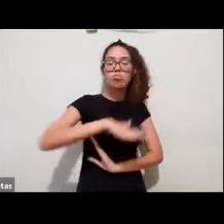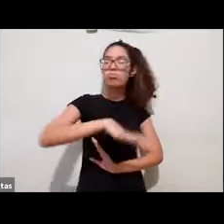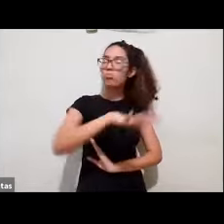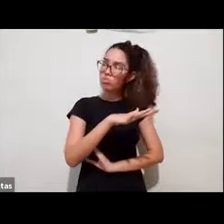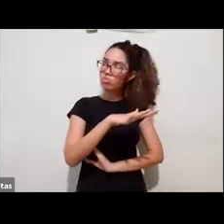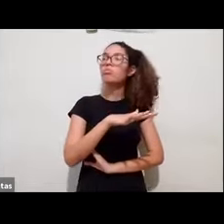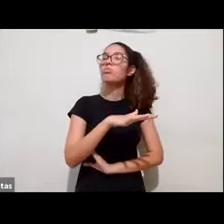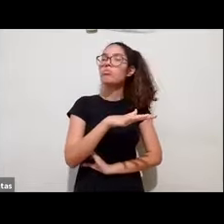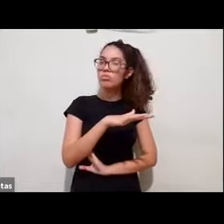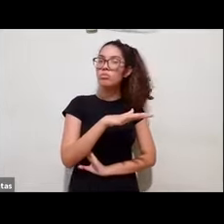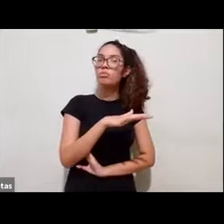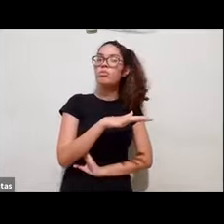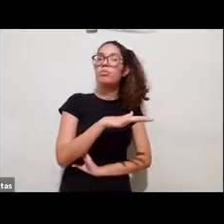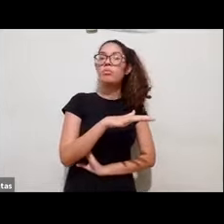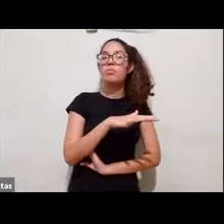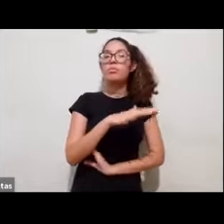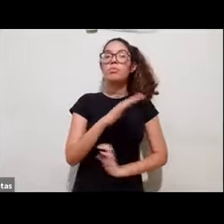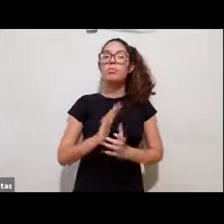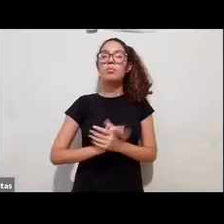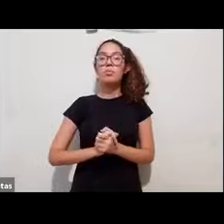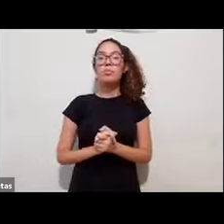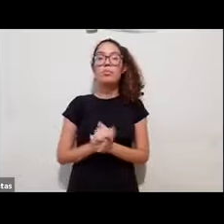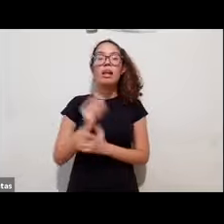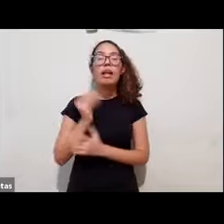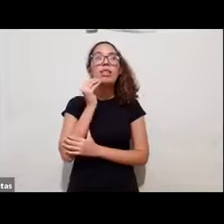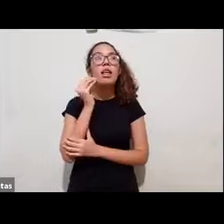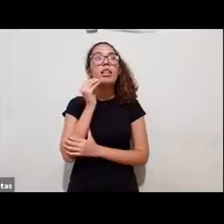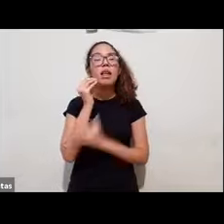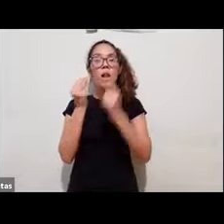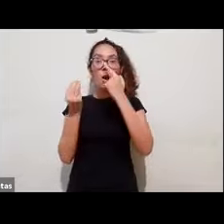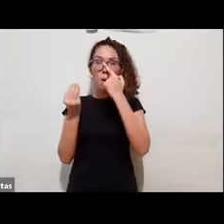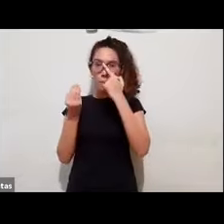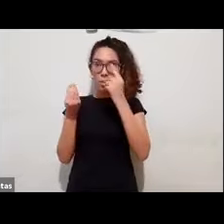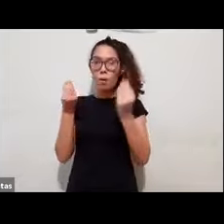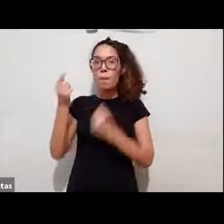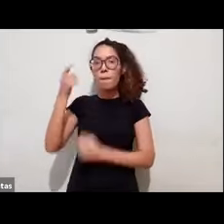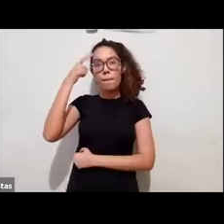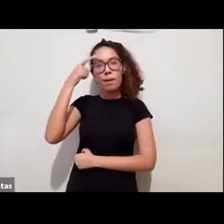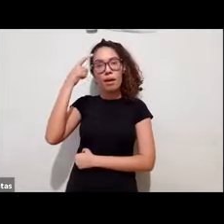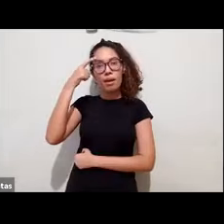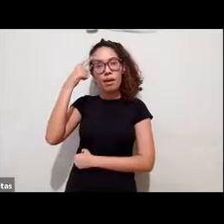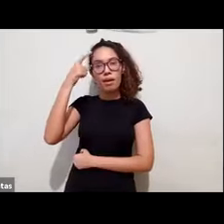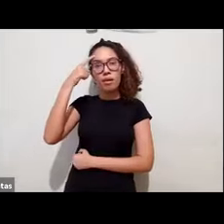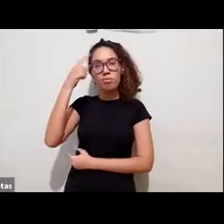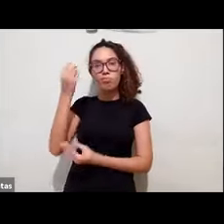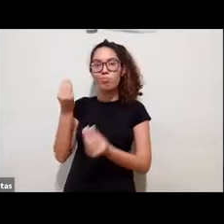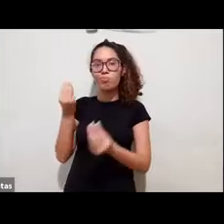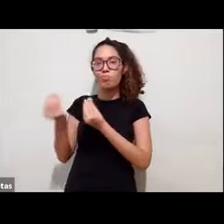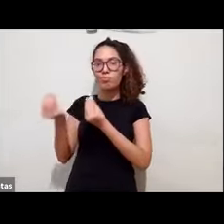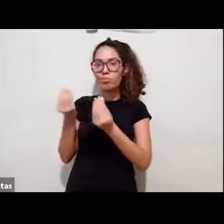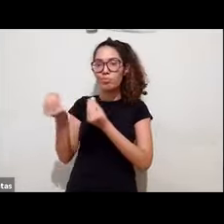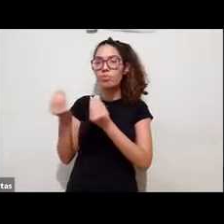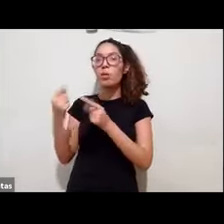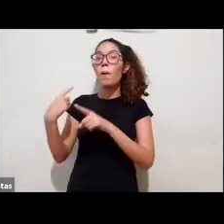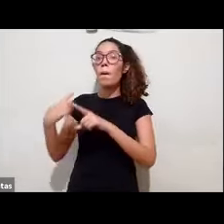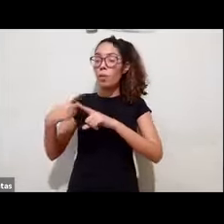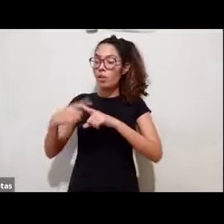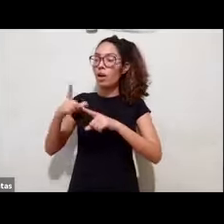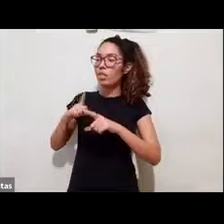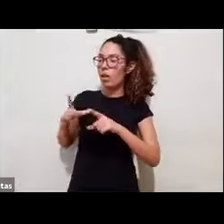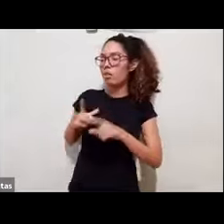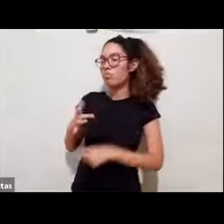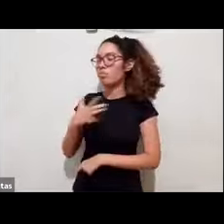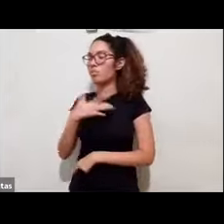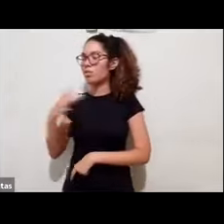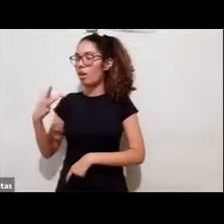que é exatamente pensar o sujeito, a pessoa, para além da questão da relação saúde, do adoecimento, mas